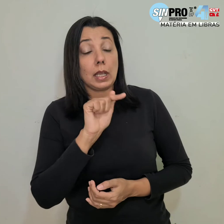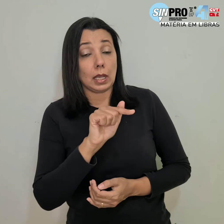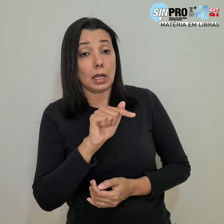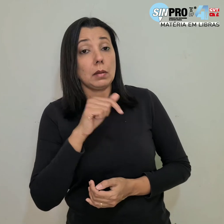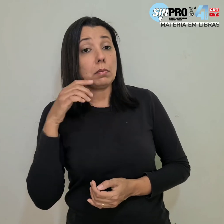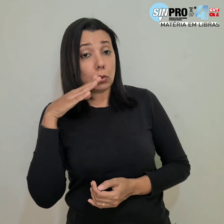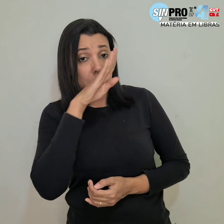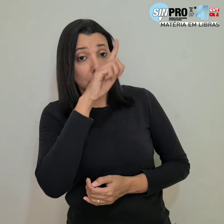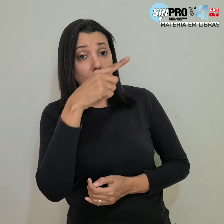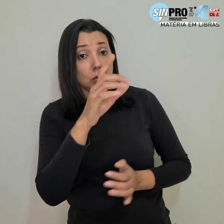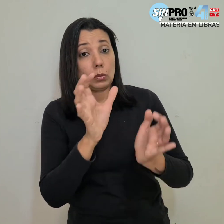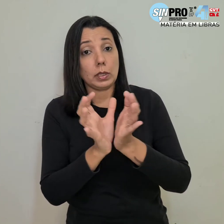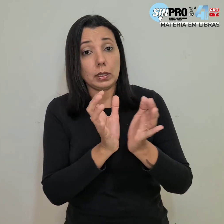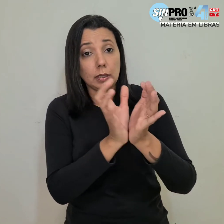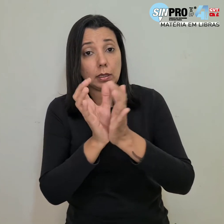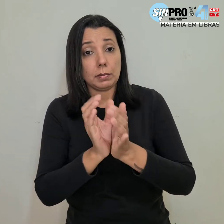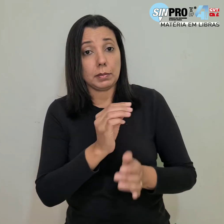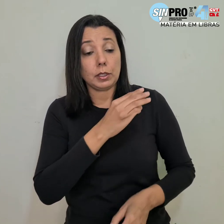Ele e sua equipe de ministros